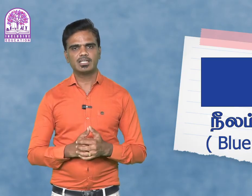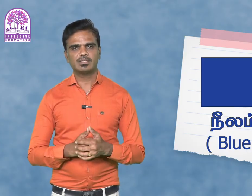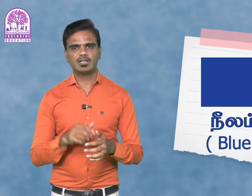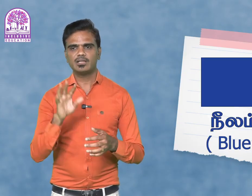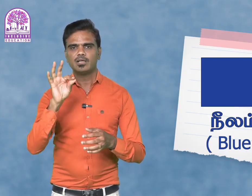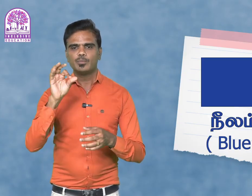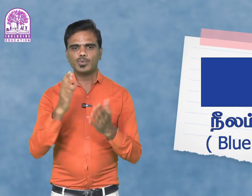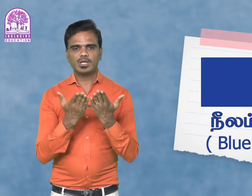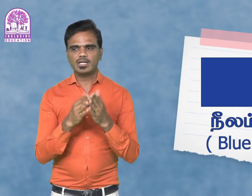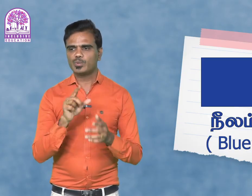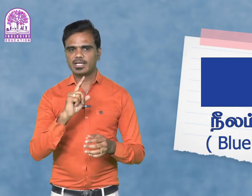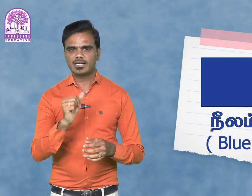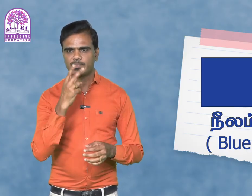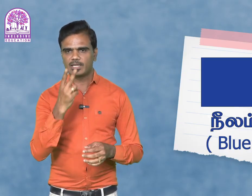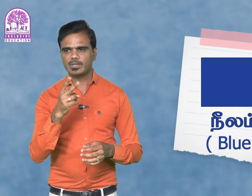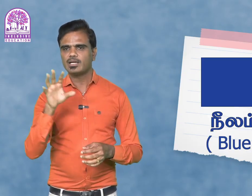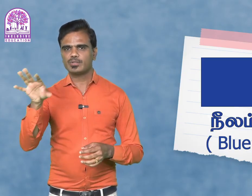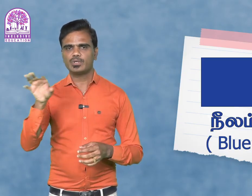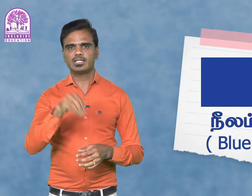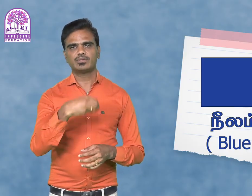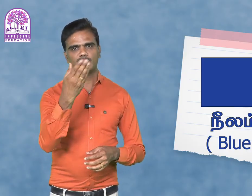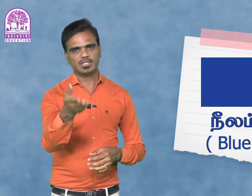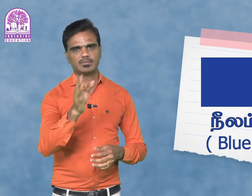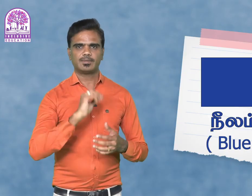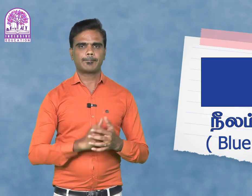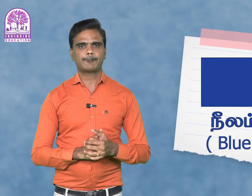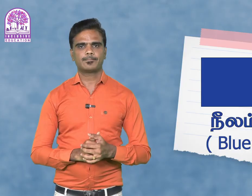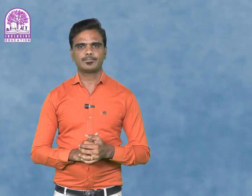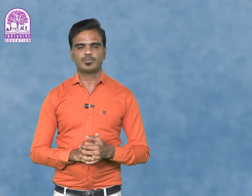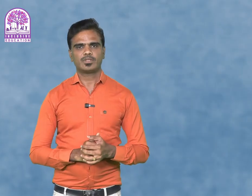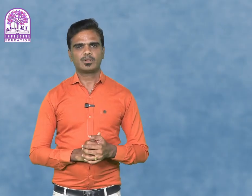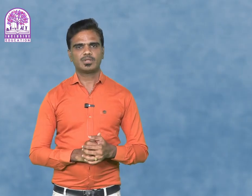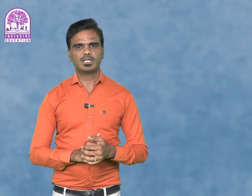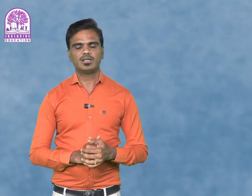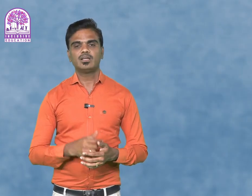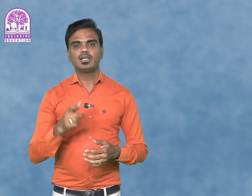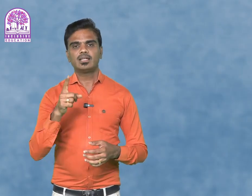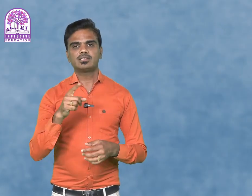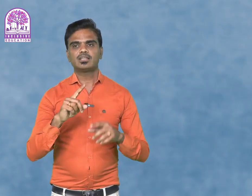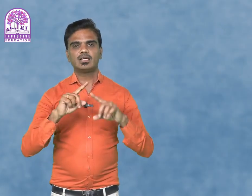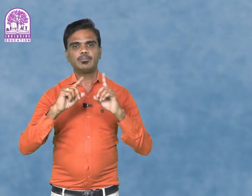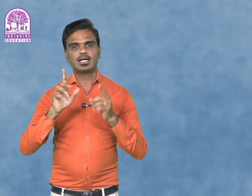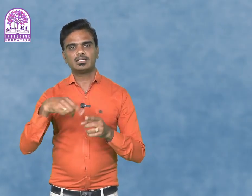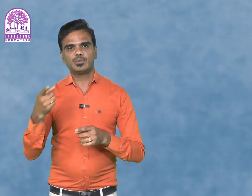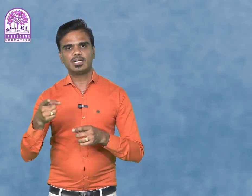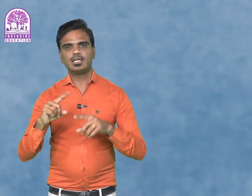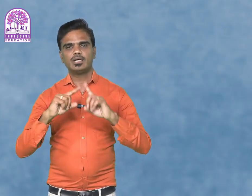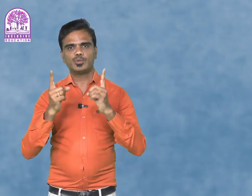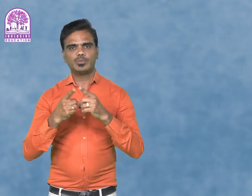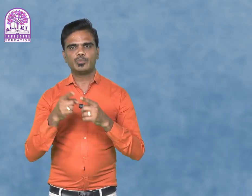என்ன செய்வான், ப்ளூ கலர் நோட் எங்கே இருக்குன்னு பார்க்குவான், அந்த நோட்டை எடுத்துகிட்டு வந்து உங்கள்கிட்ட தருவான், புரியுதுங்களா. இல்லைன்னு சரிங்க, பக்கத்தில் உள்ள ரூமில்